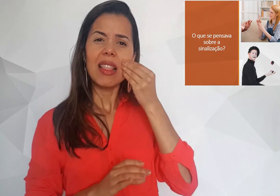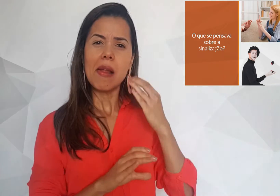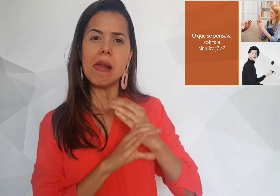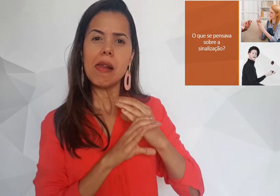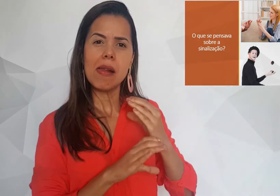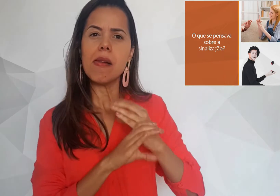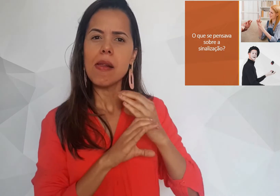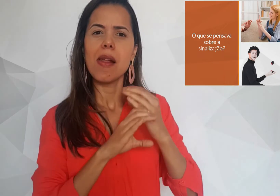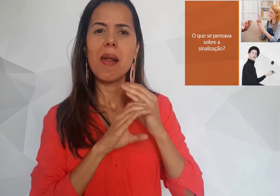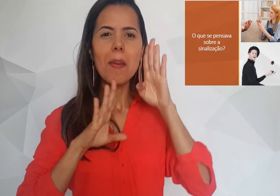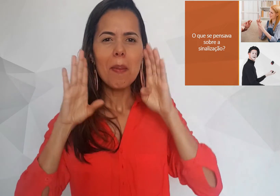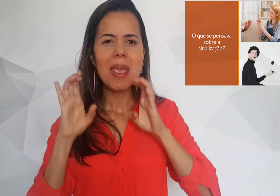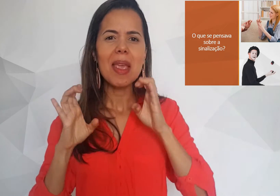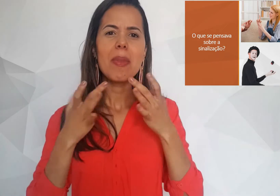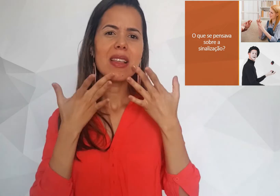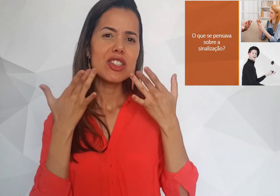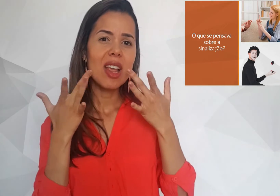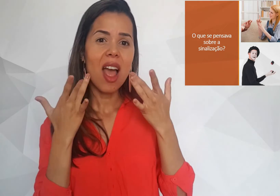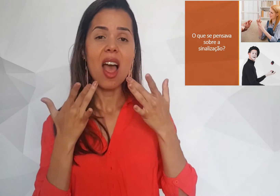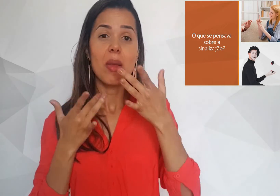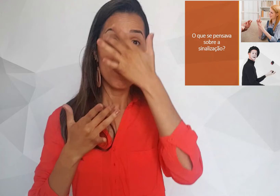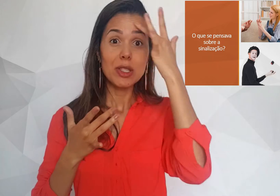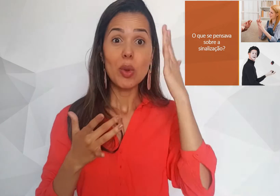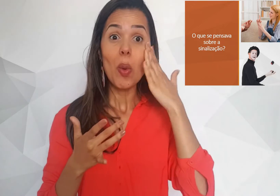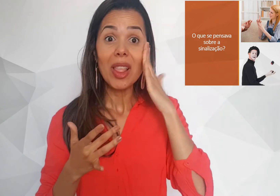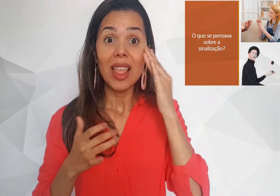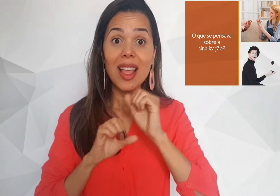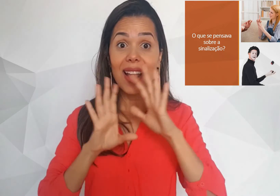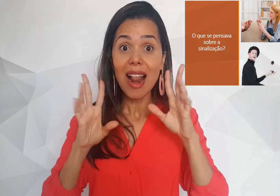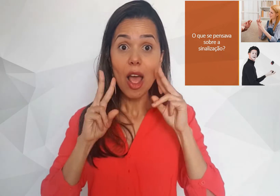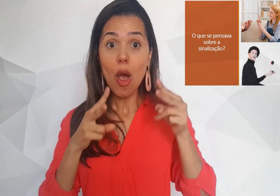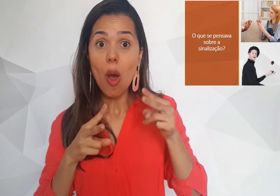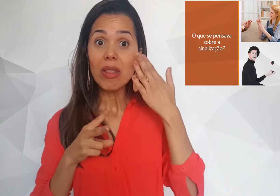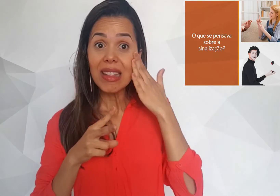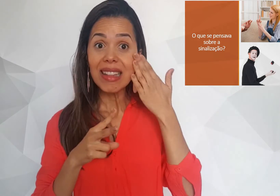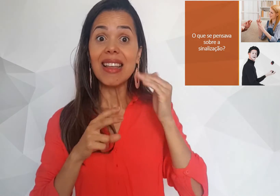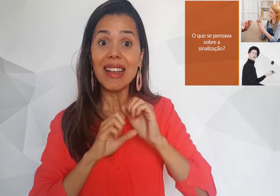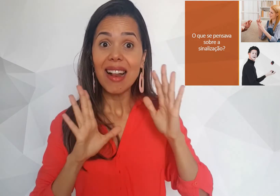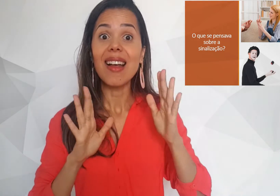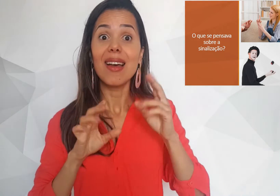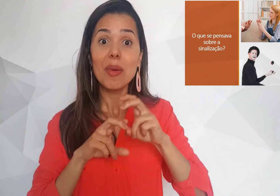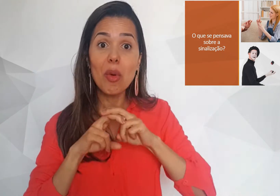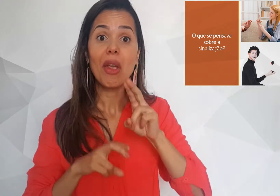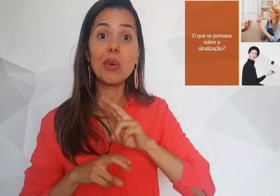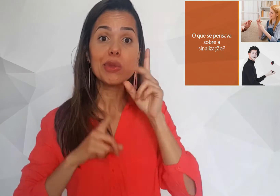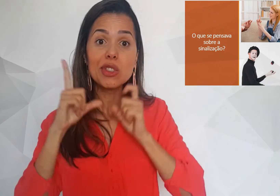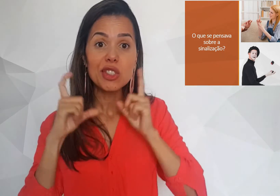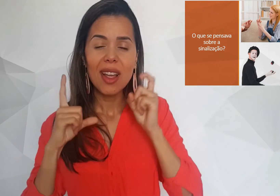uma forma mimética, né, teatral, de expressão e comunicação de pessoas que, na ausência de